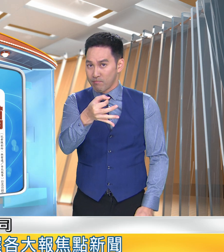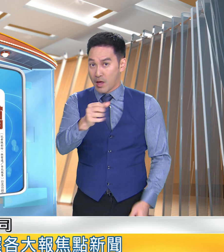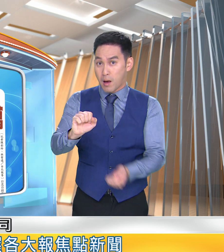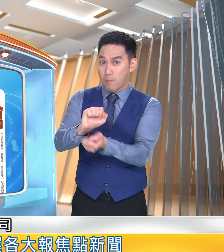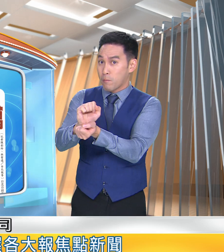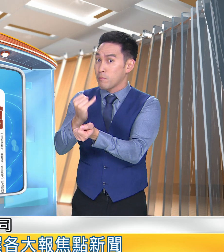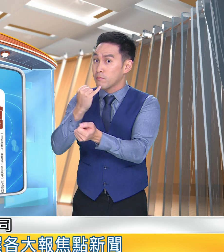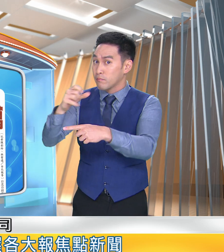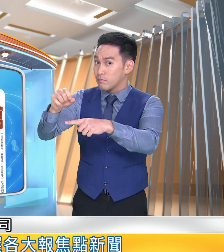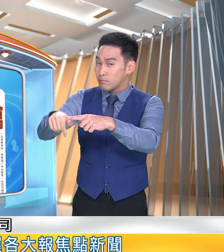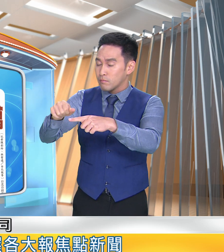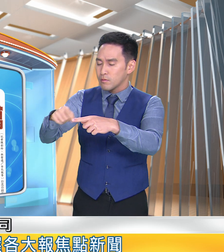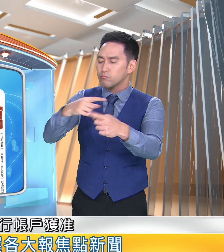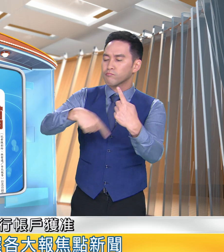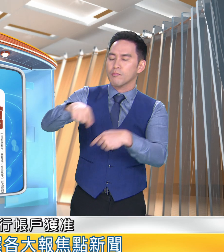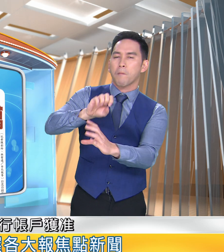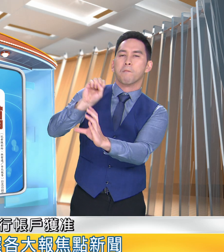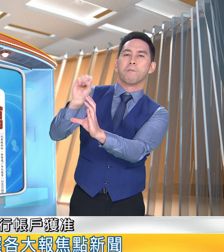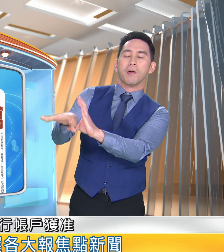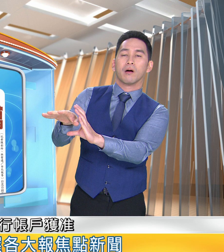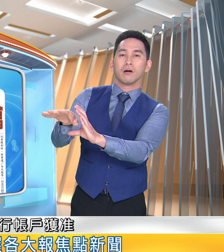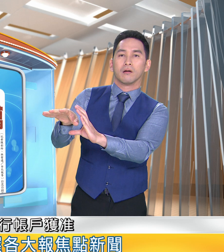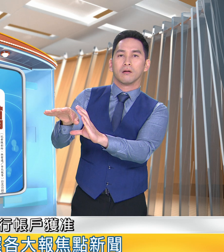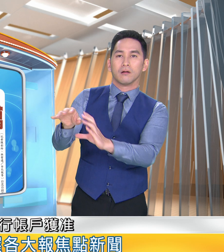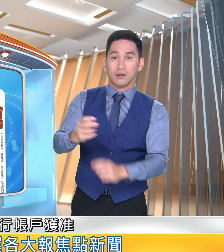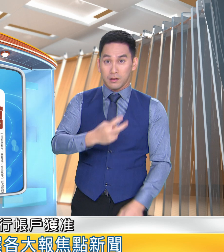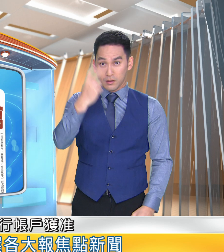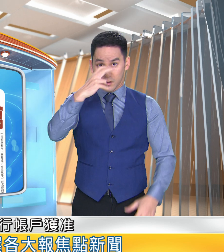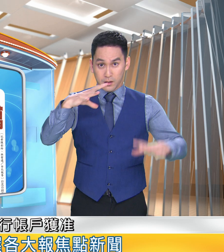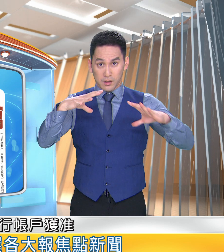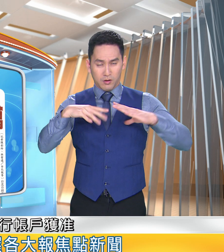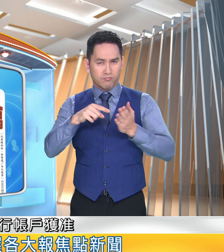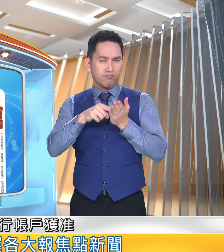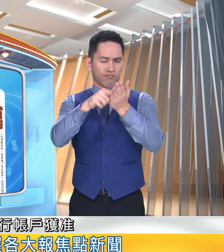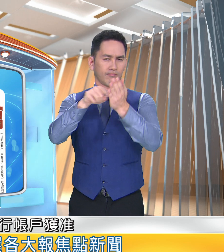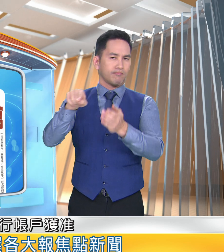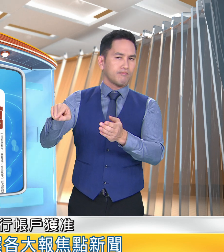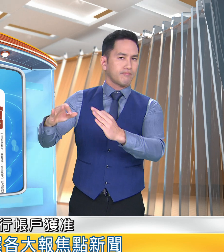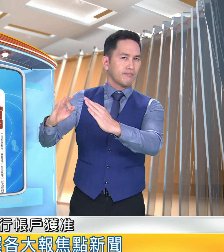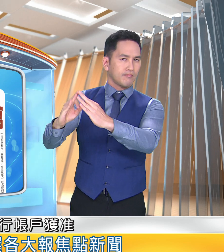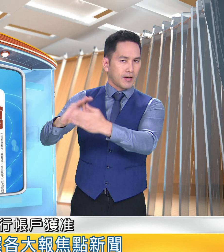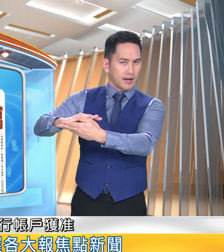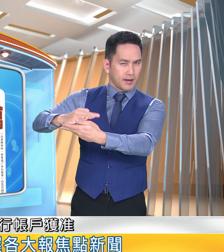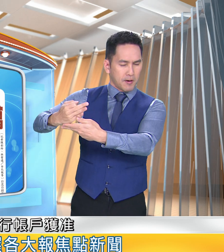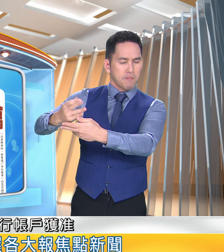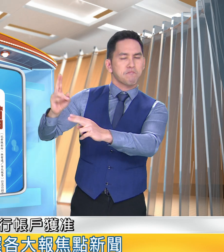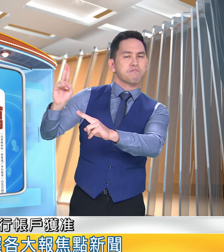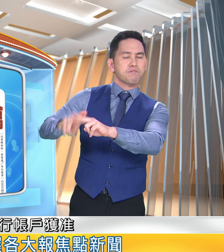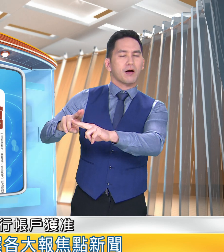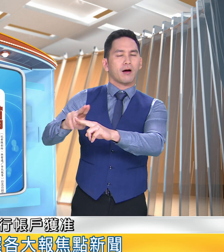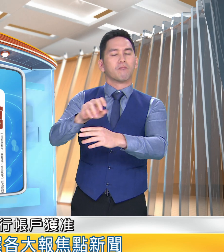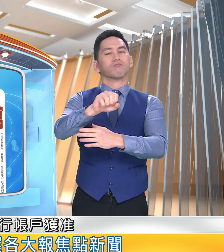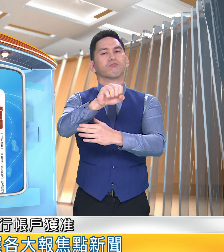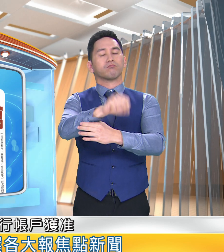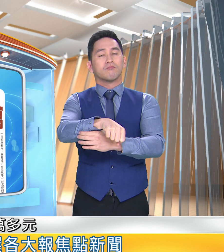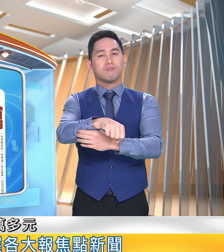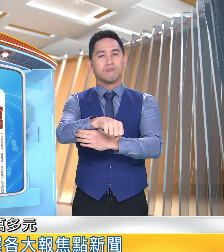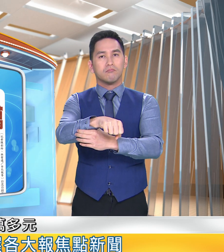关公司。检方申请扣押银行账户获准，合计